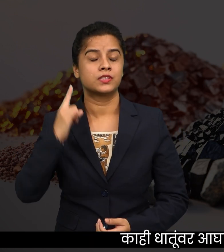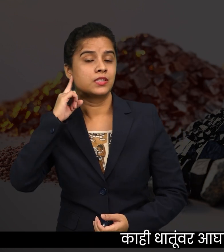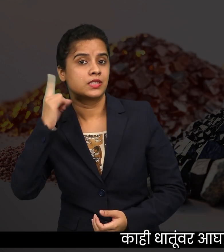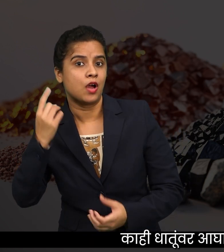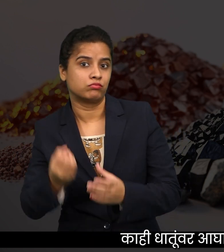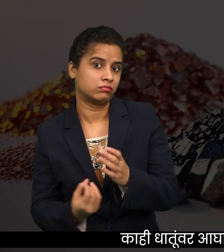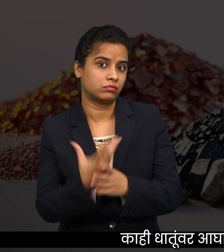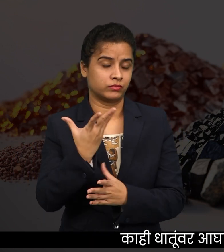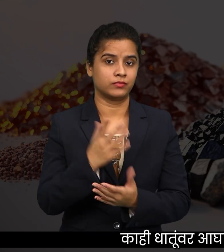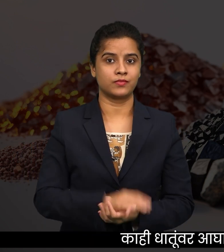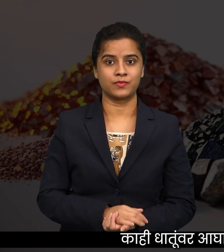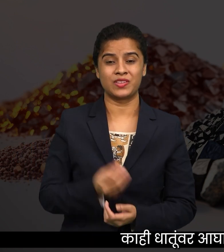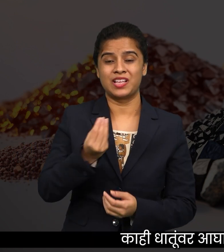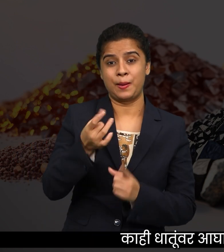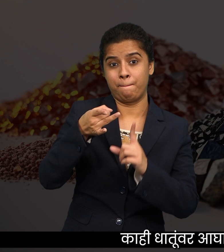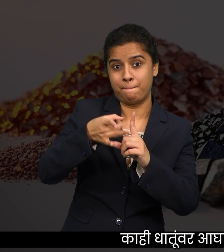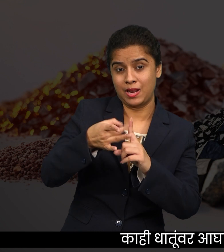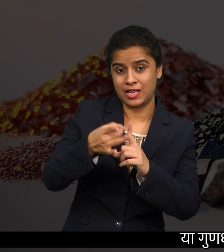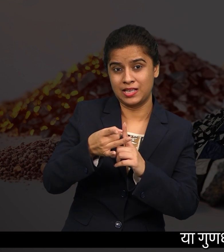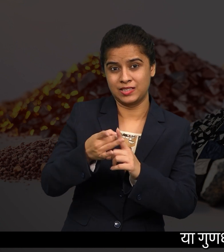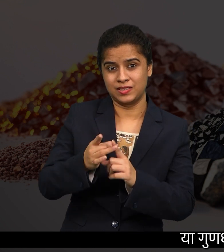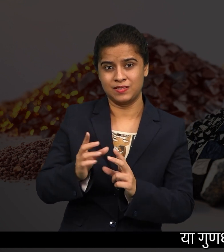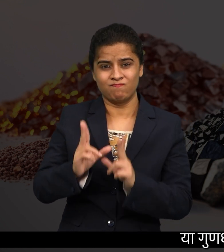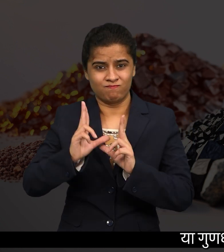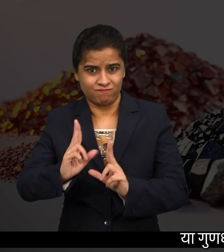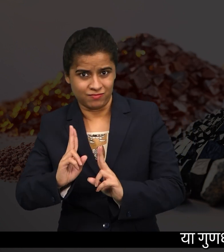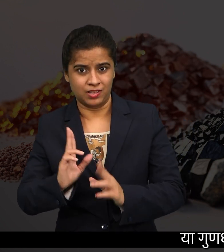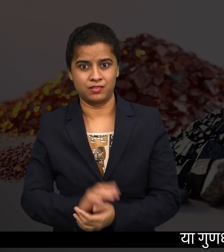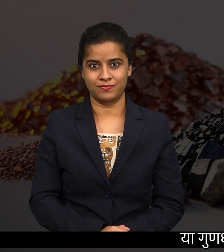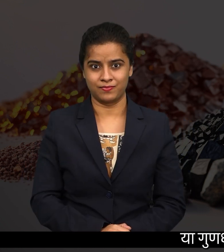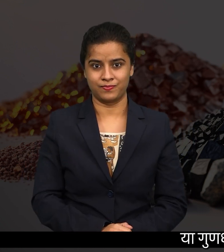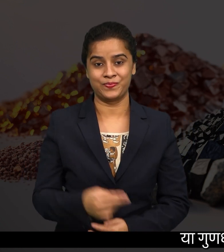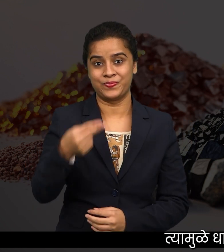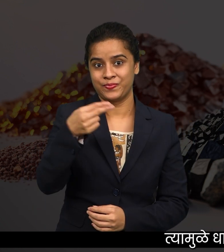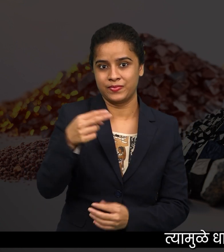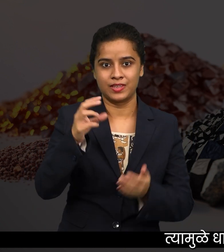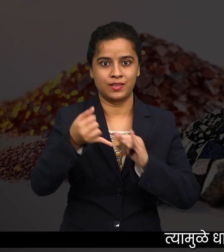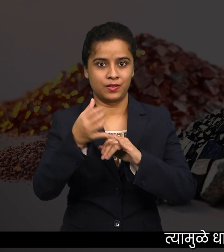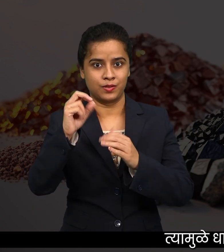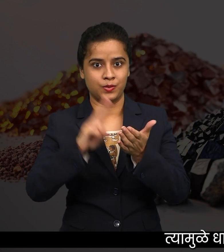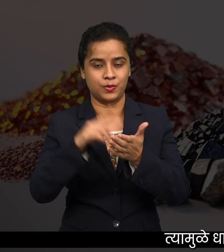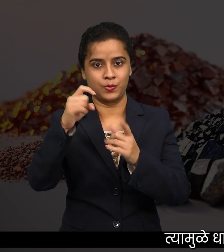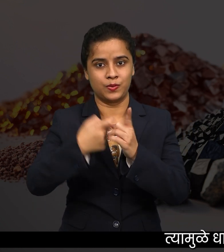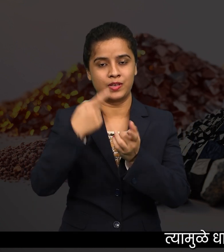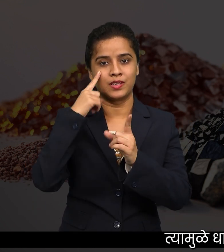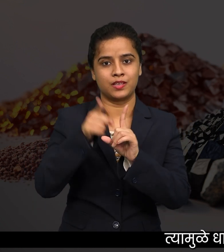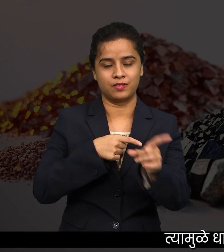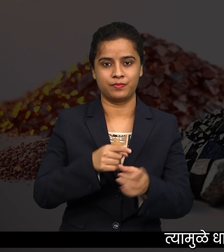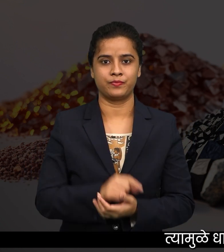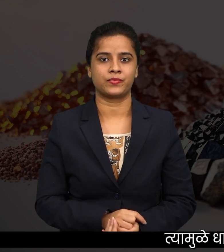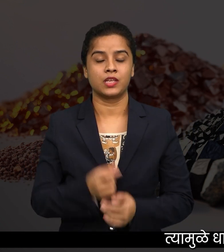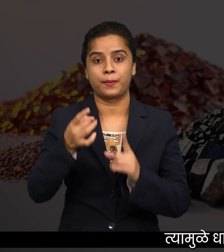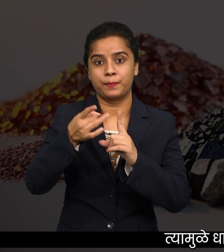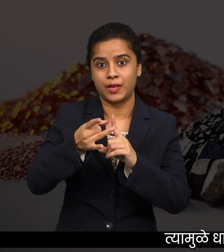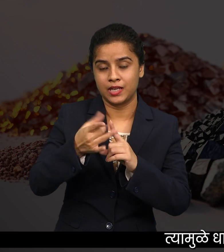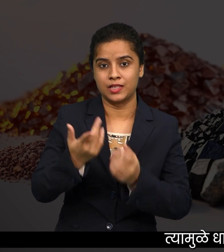काही धातूंवर आघात केला असता आवाज निर्माण होतो. या गुणधर्मास सोनोरिटी म्हणतात. त्यामुळे धातूंना सोनोरस धातू म्हणतात.